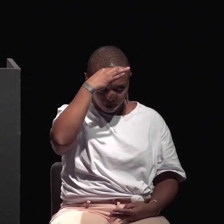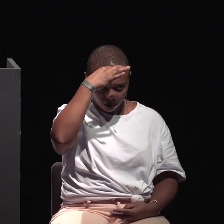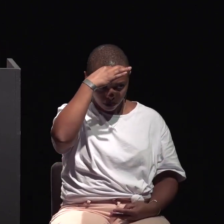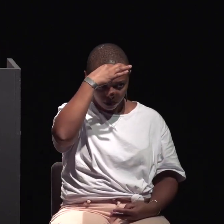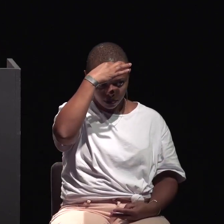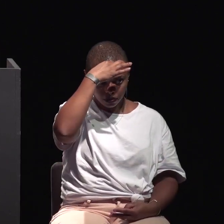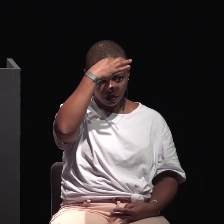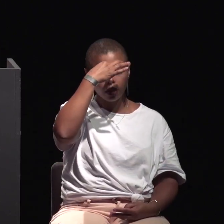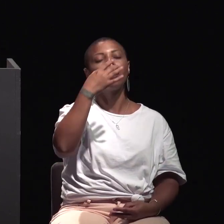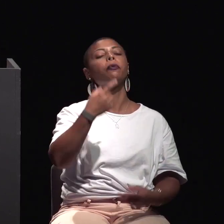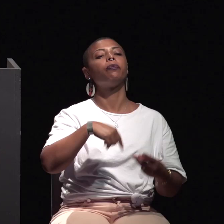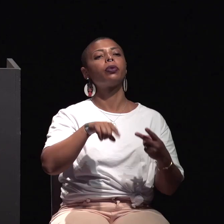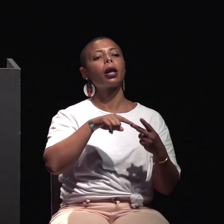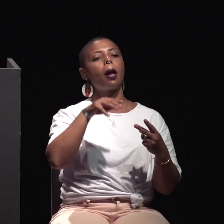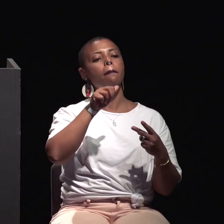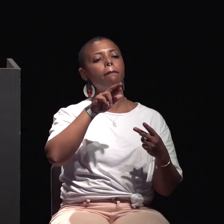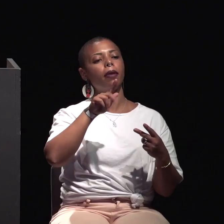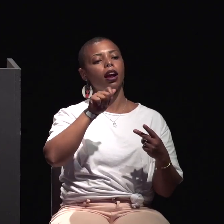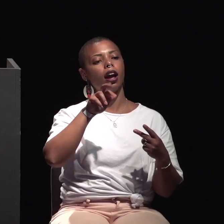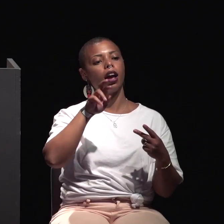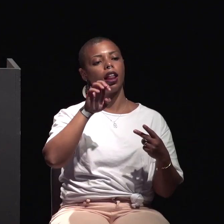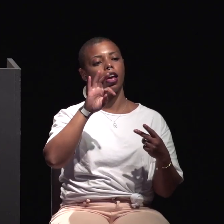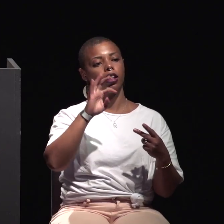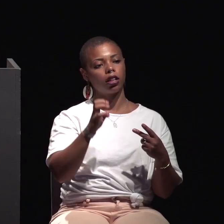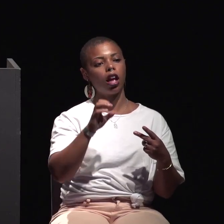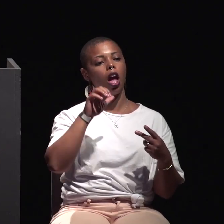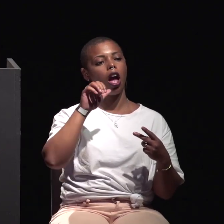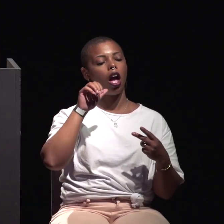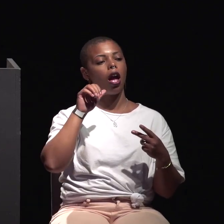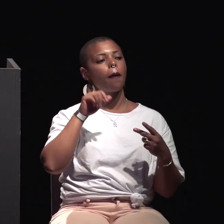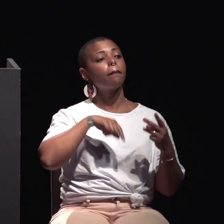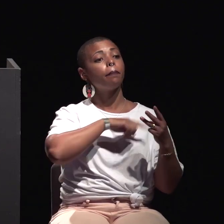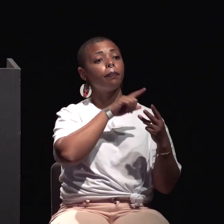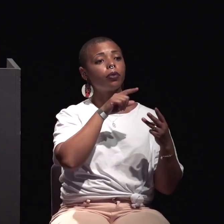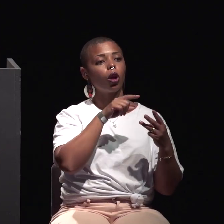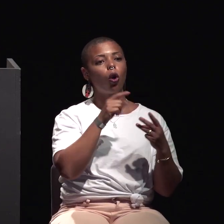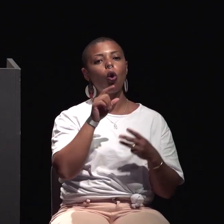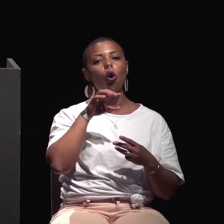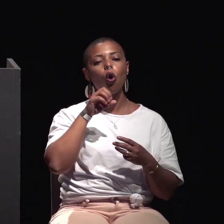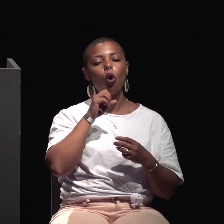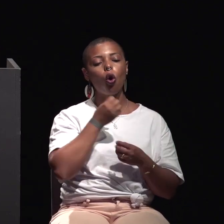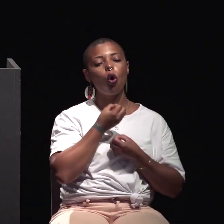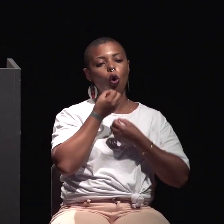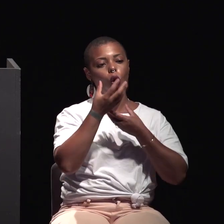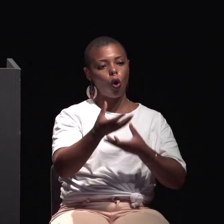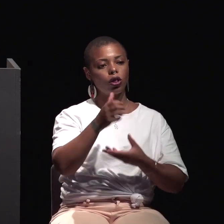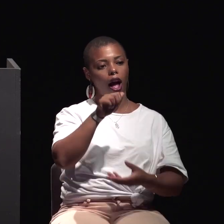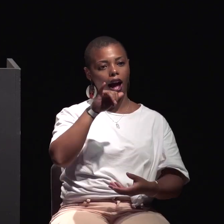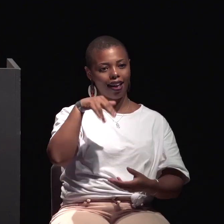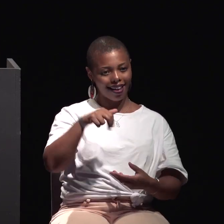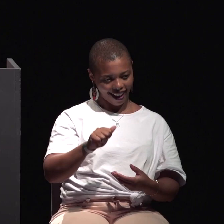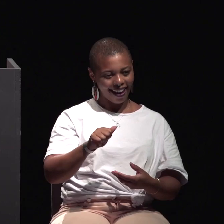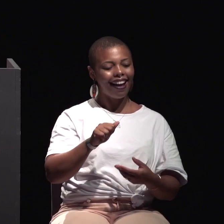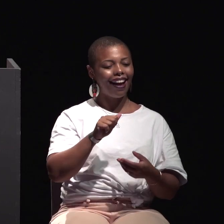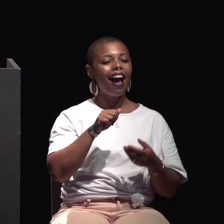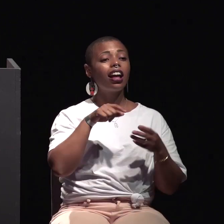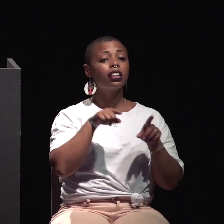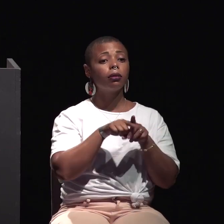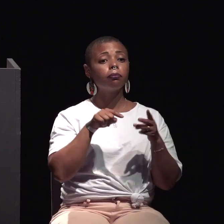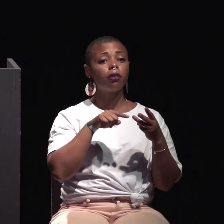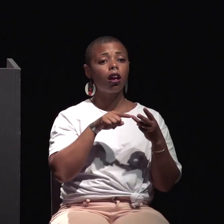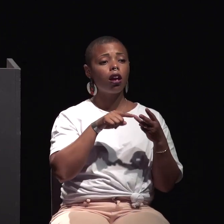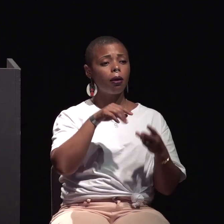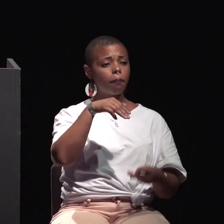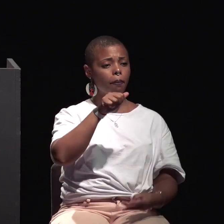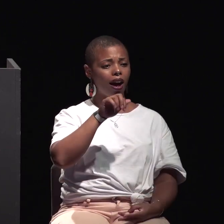Margaret Atwood, com o Conto da Aia, e Carolina Maria de Jesus, com o fundamental Quarto de